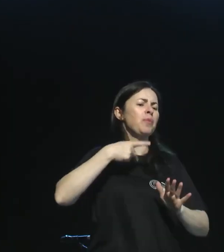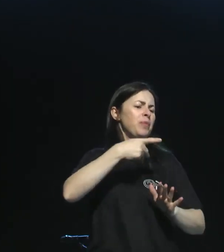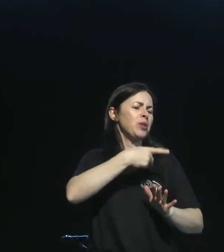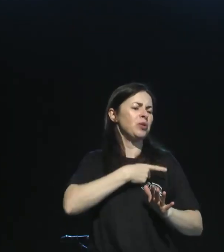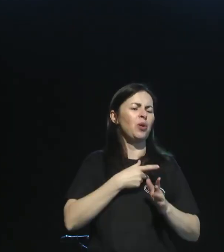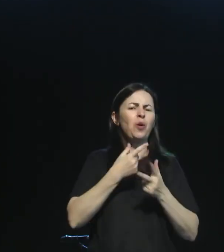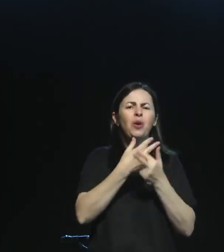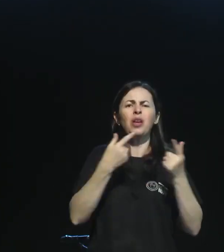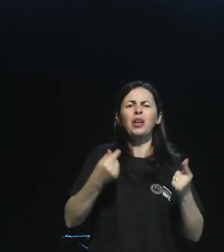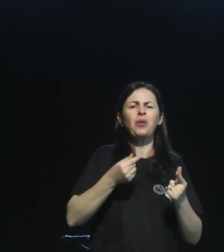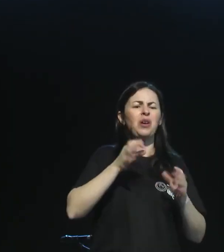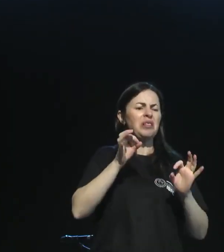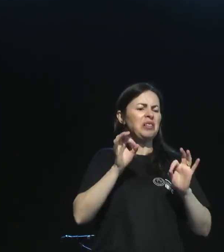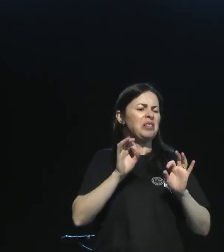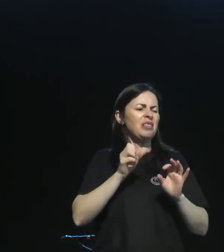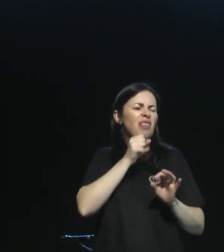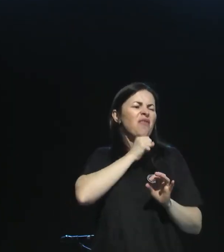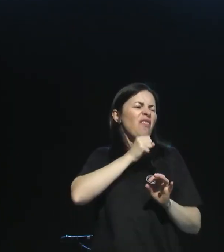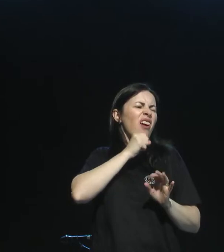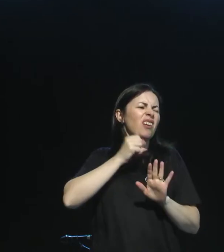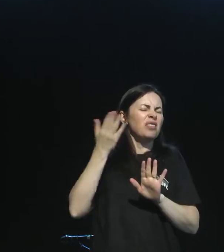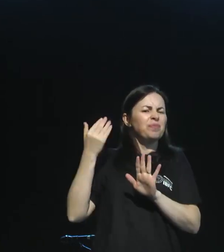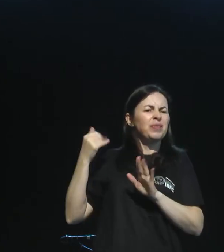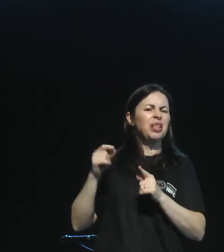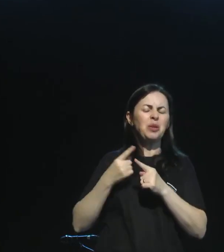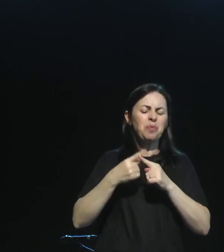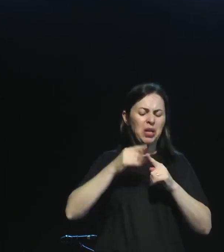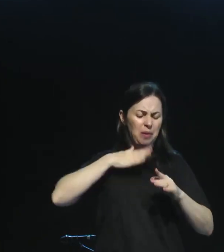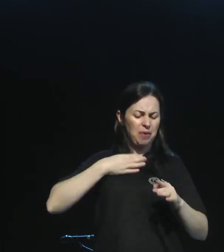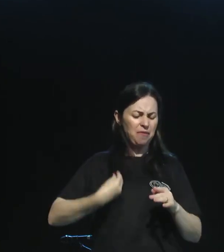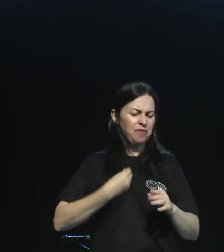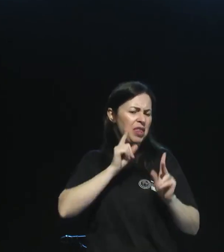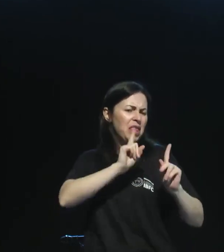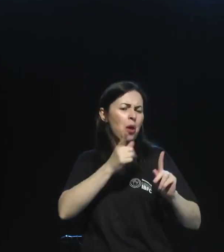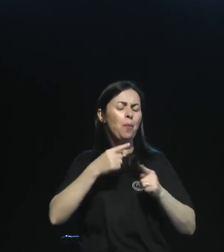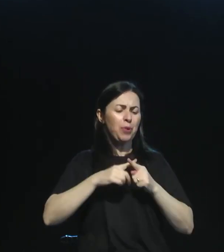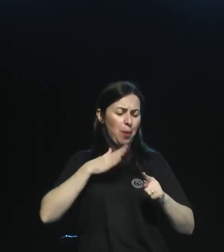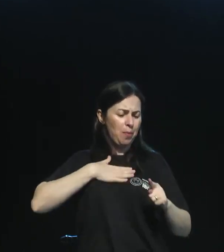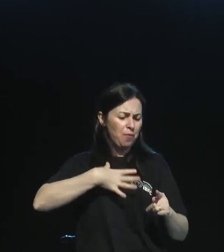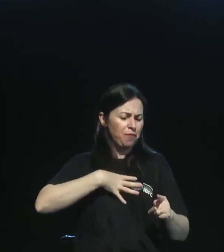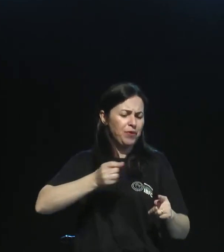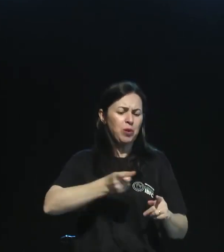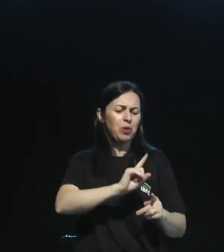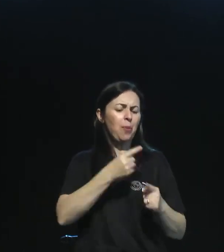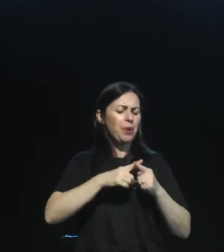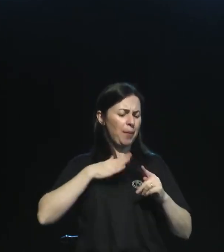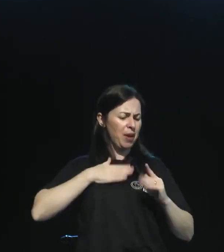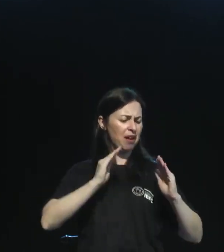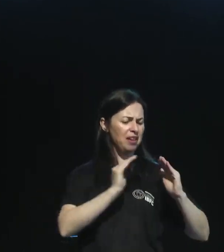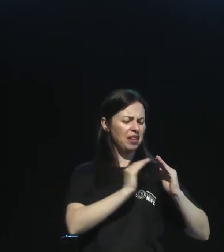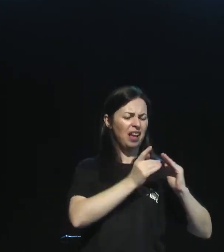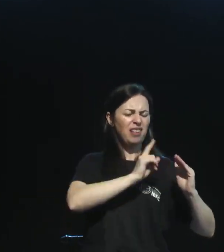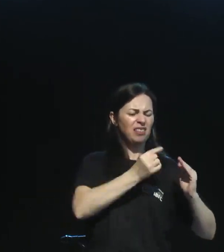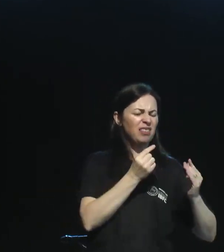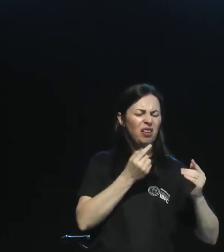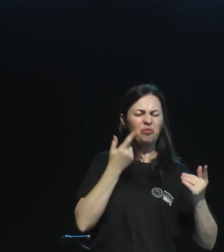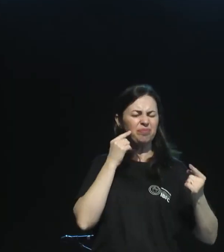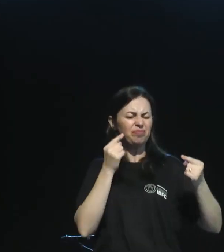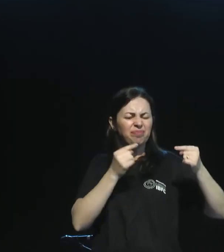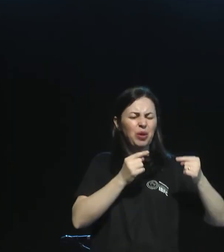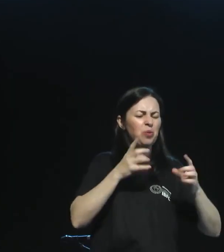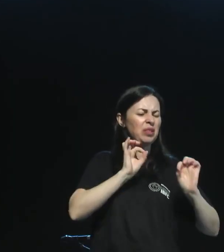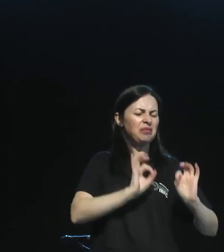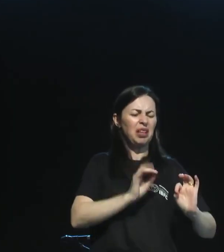coisa que não funciona, não é bem assim na minha vida, não é bem assim para os meus filhos, não é bem assim na minha casa, não é bem assim nos meus negócios, não